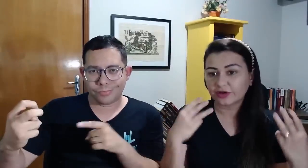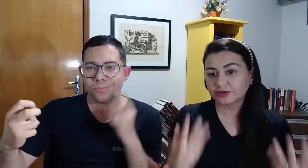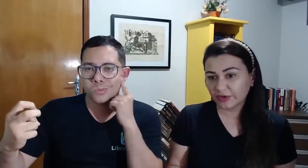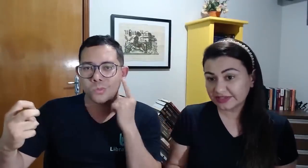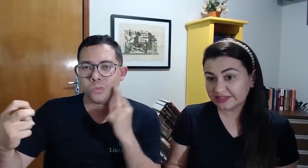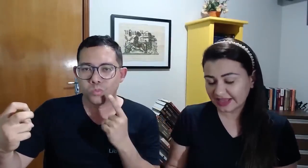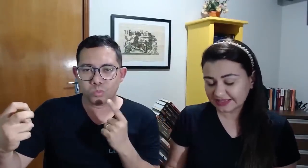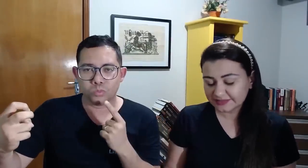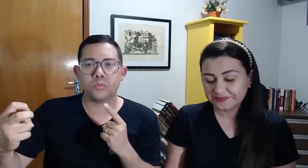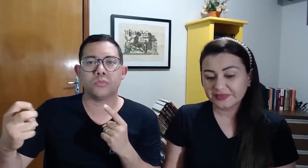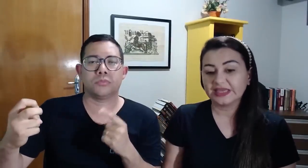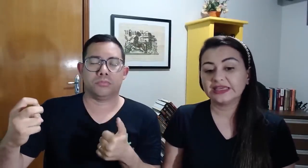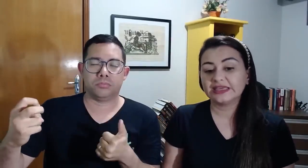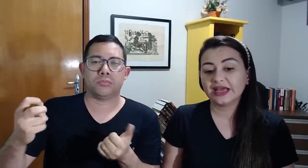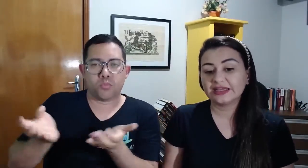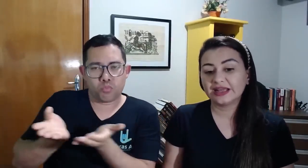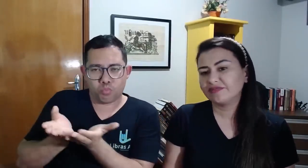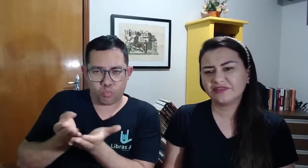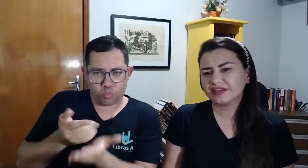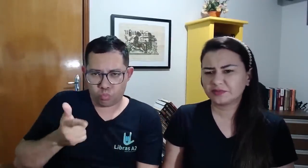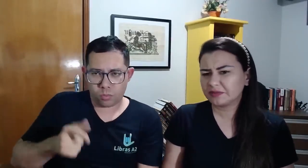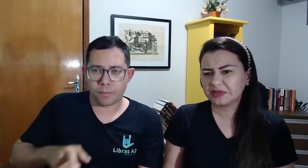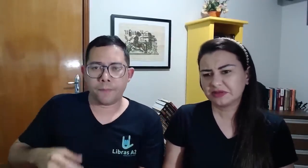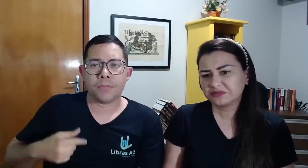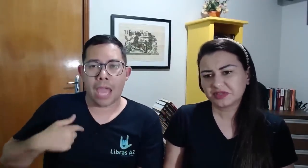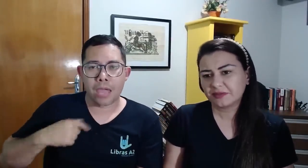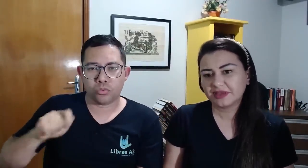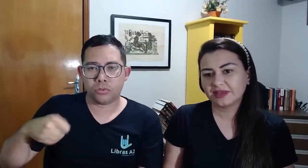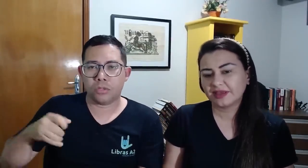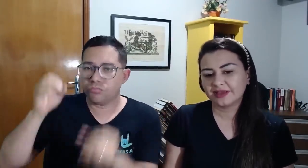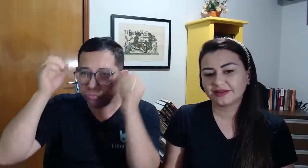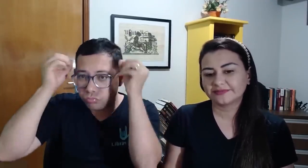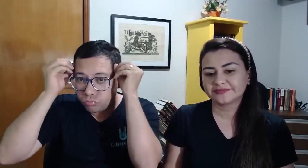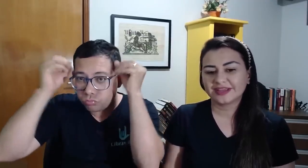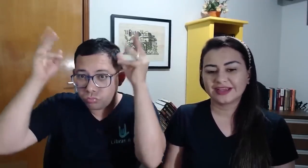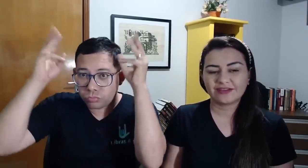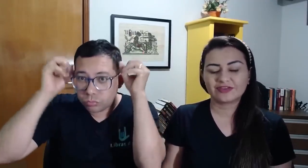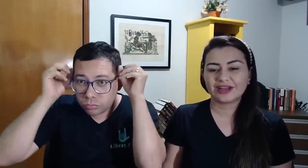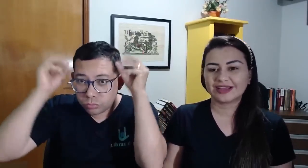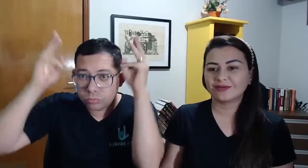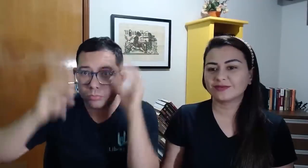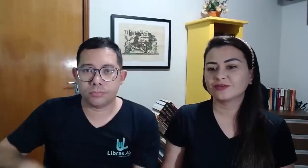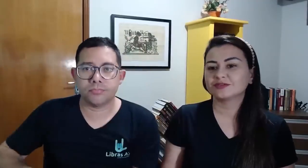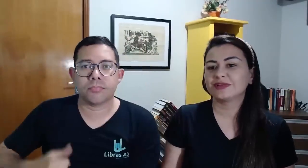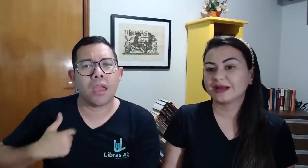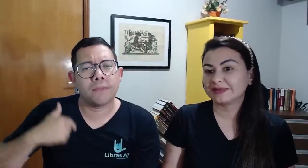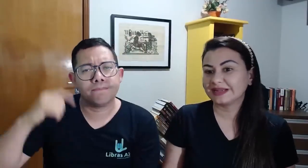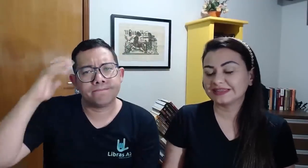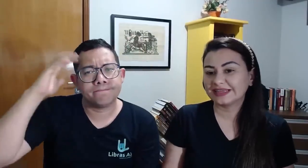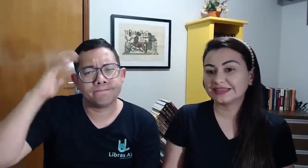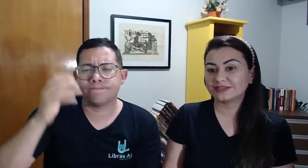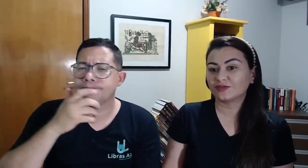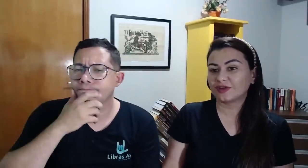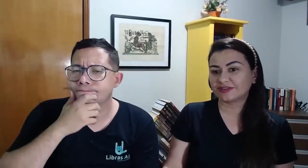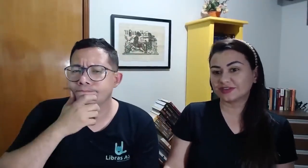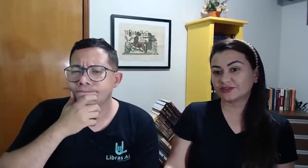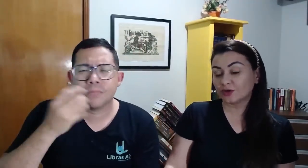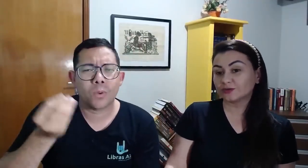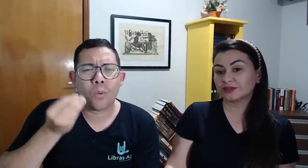de Moisés e aí ele fez para mim que não sabia quem era. Aí eu falei, como que eu vou explicar para ele entender? Se eu ficar fazendo só o sinal